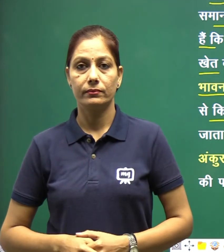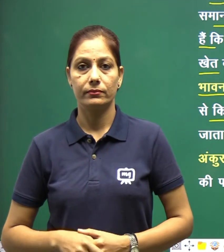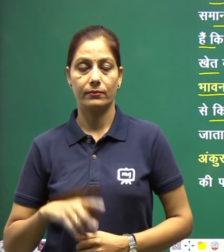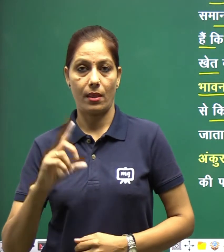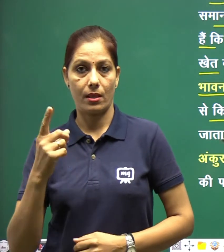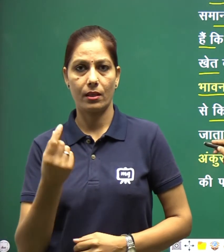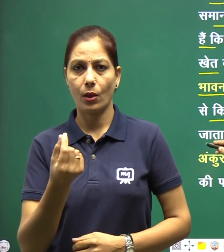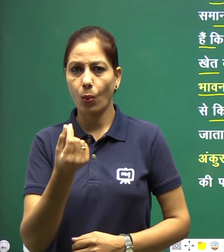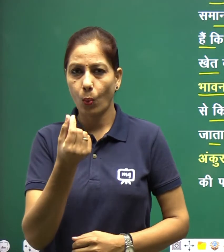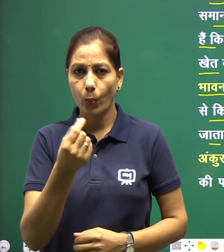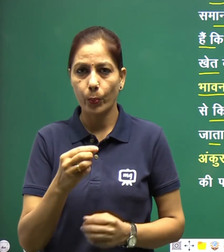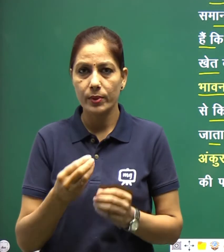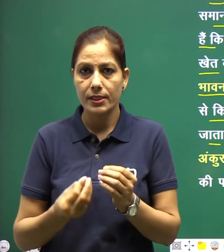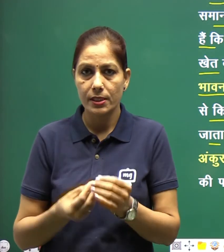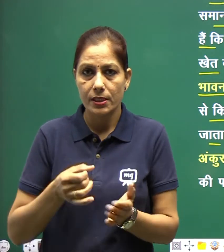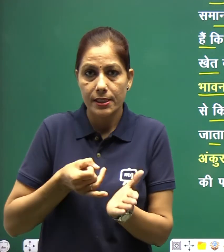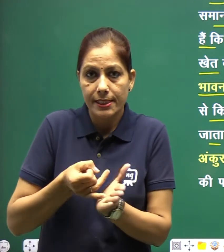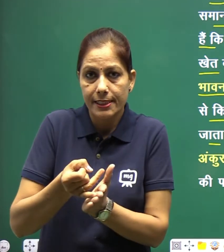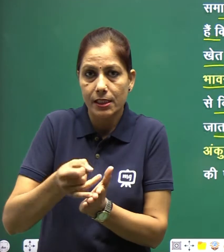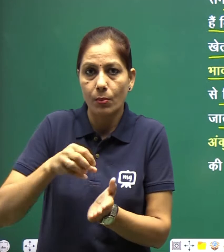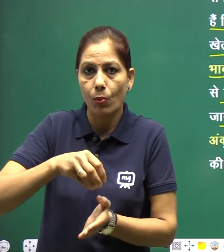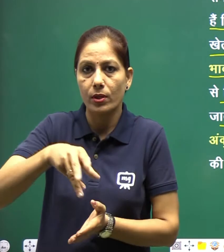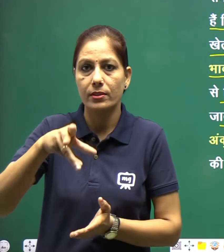एक बीज बोया जाता है,